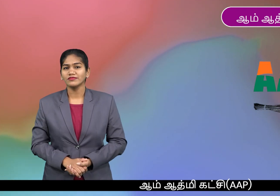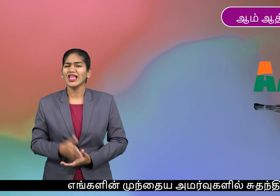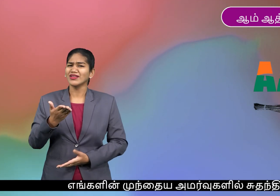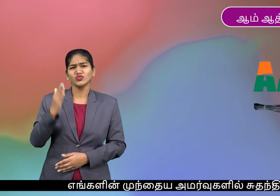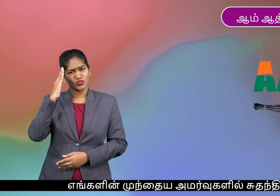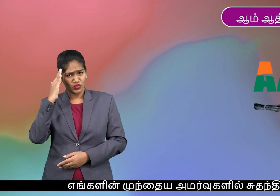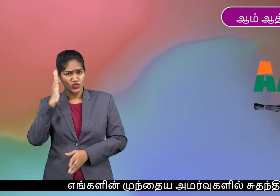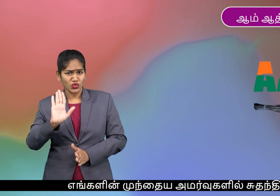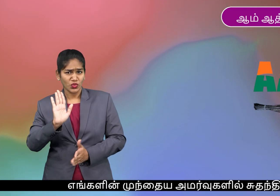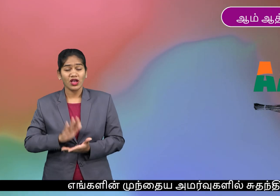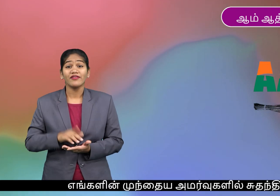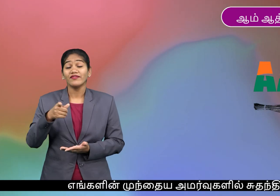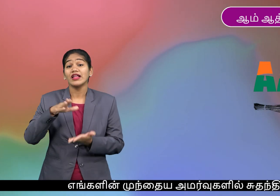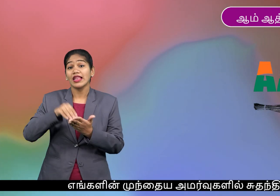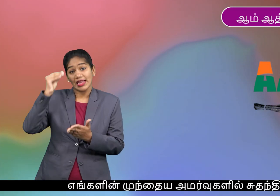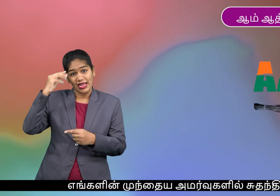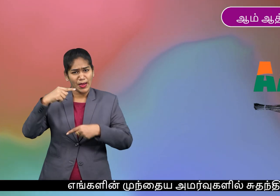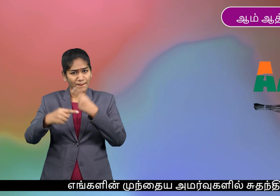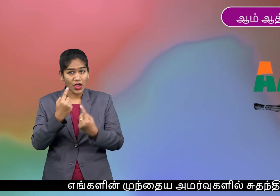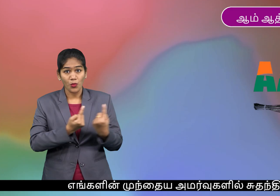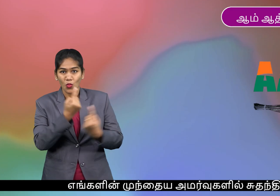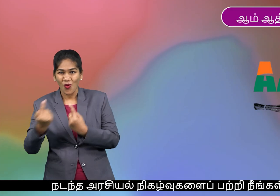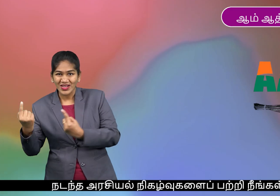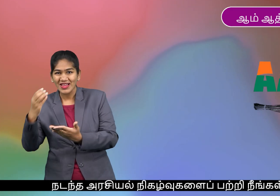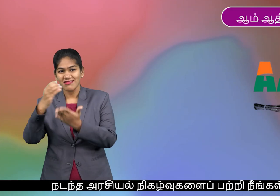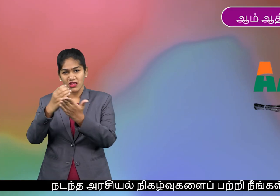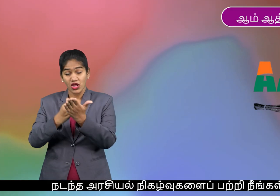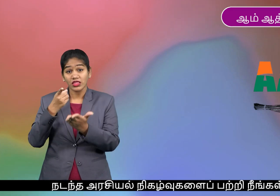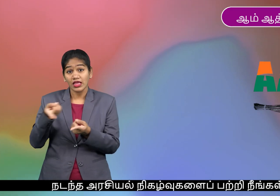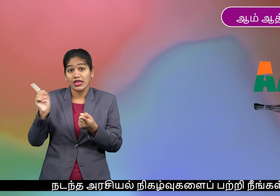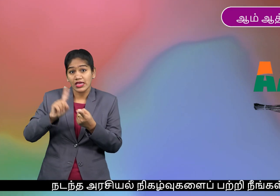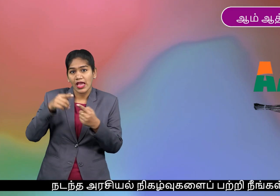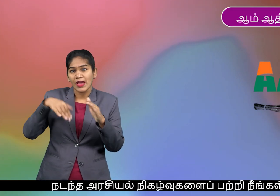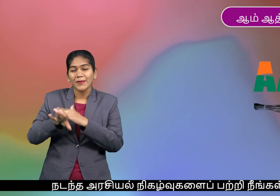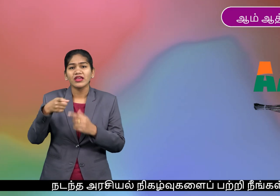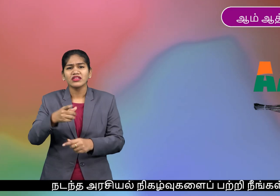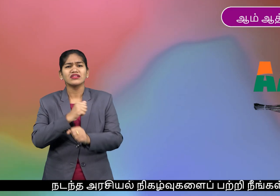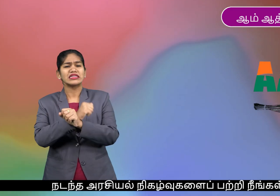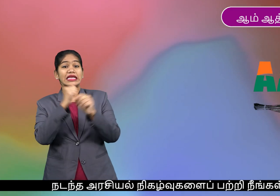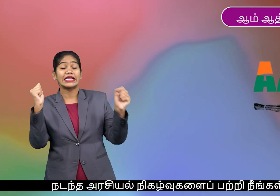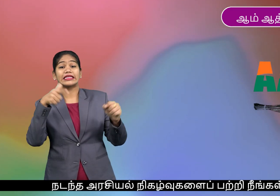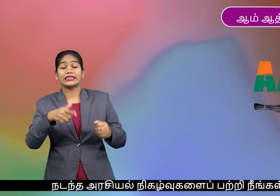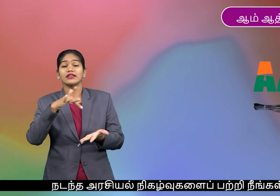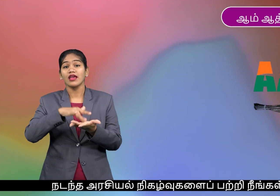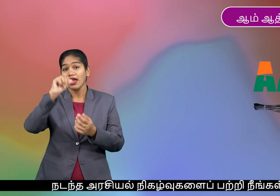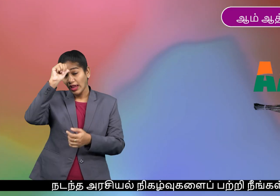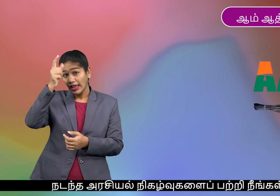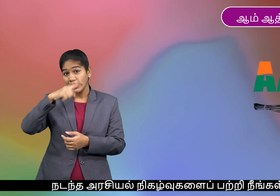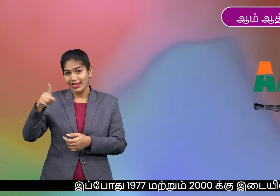நம் முந்தைய அமர்வுகளில் சுதந்திர இந்தியாவில் நடந்த அரசியல் நிகழ்வுகளைப் பற்றி நீங்கள் அறிந்தது போல்,